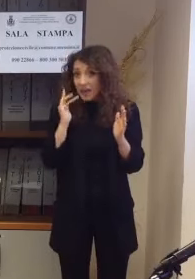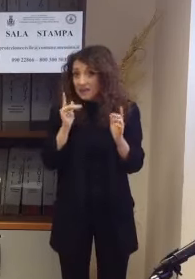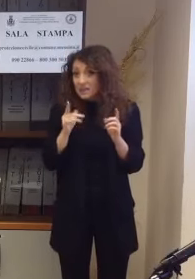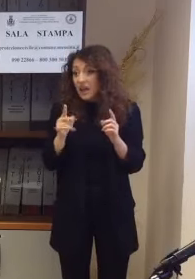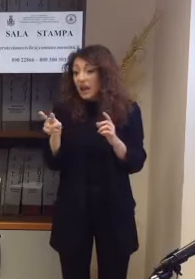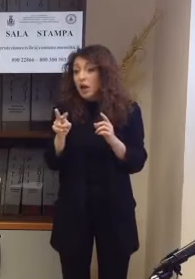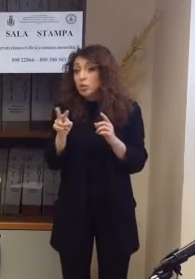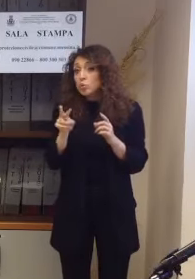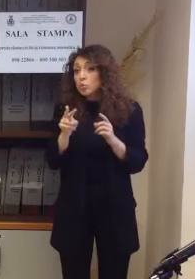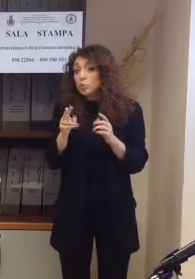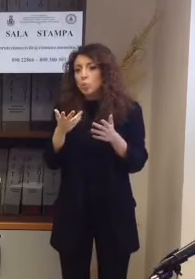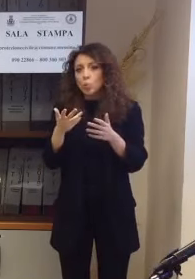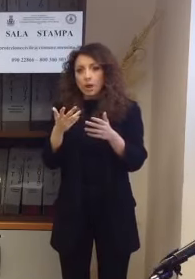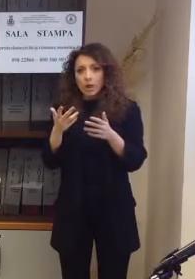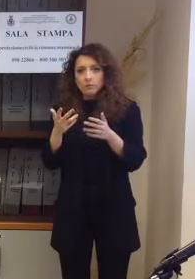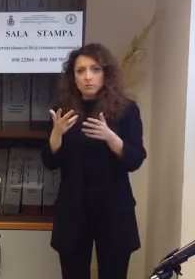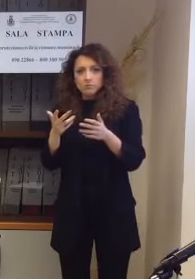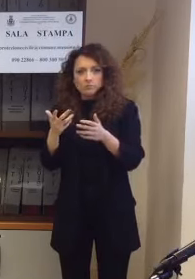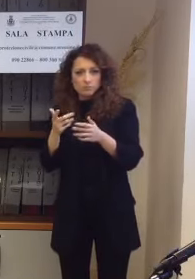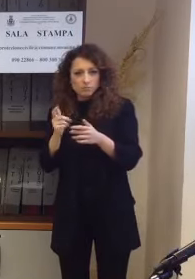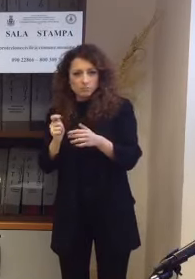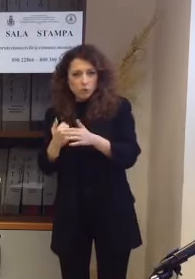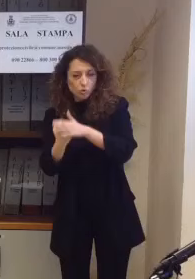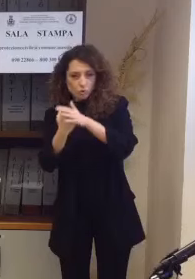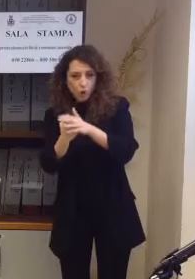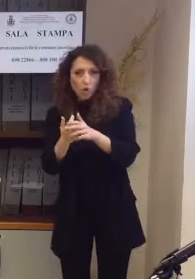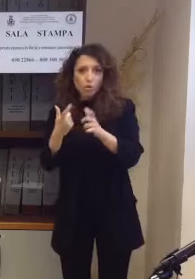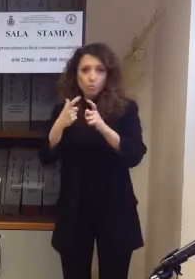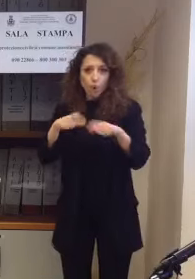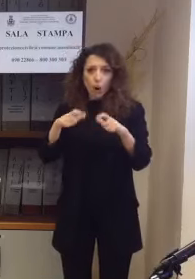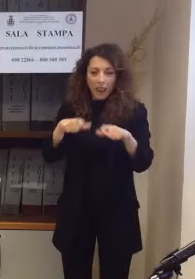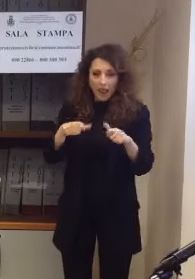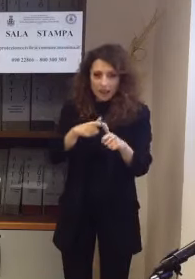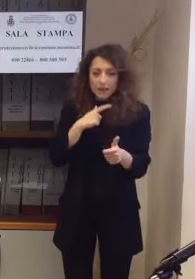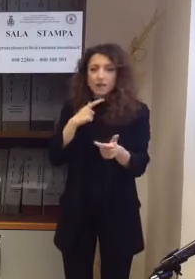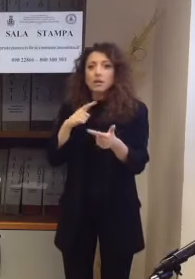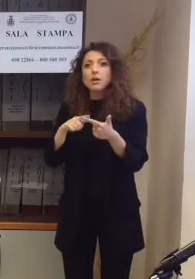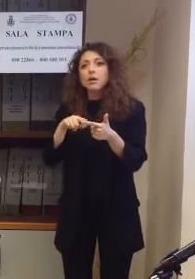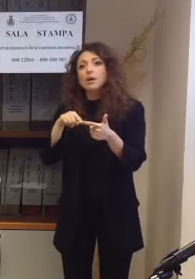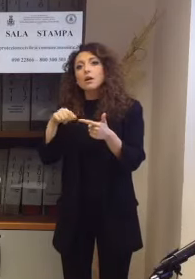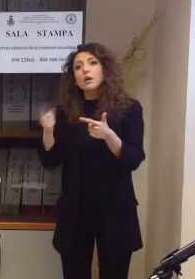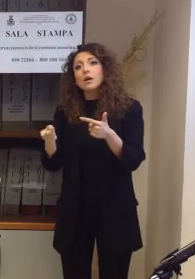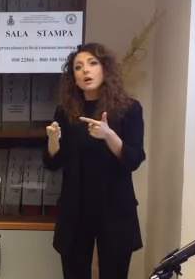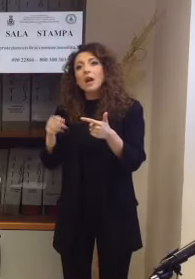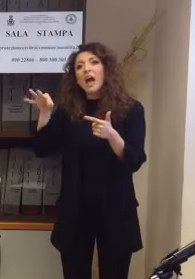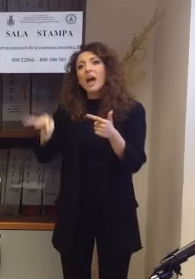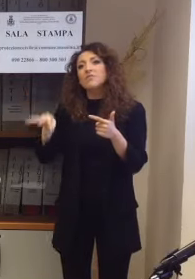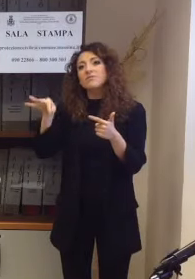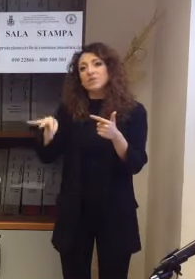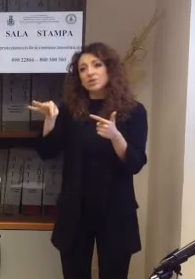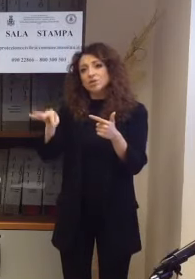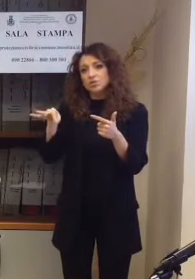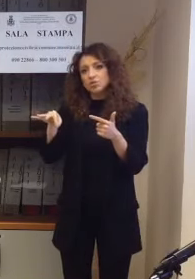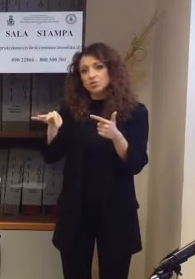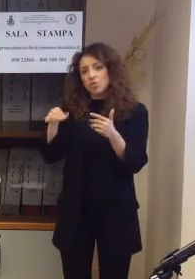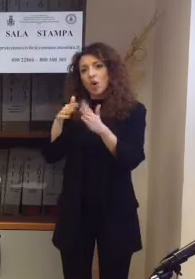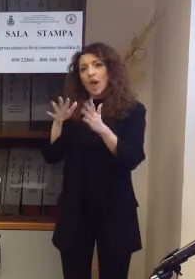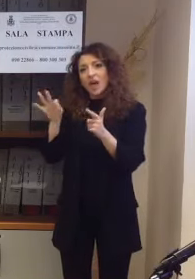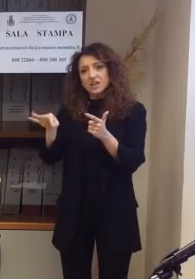misure, quella per le bollette e quella per quanto riguarda il canone d'affitto